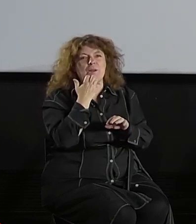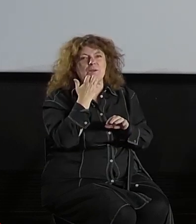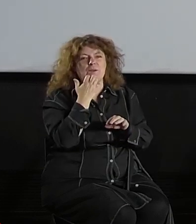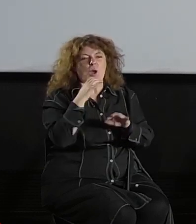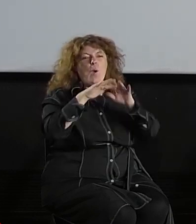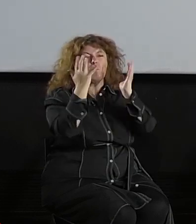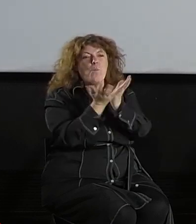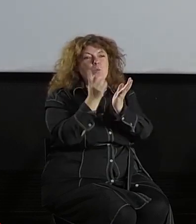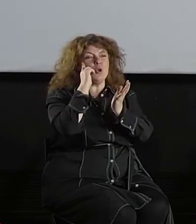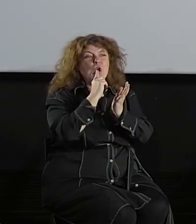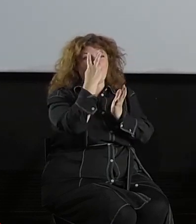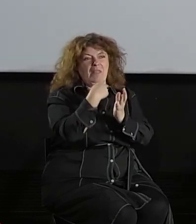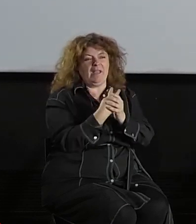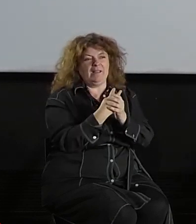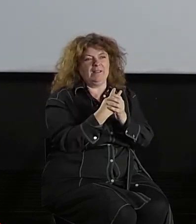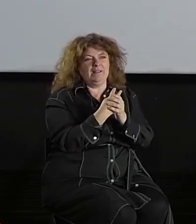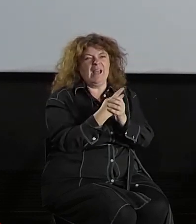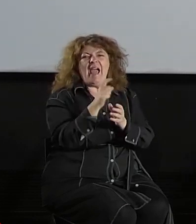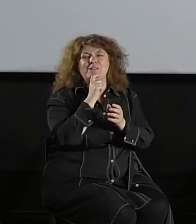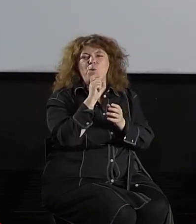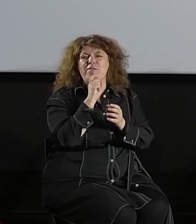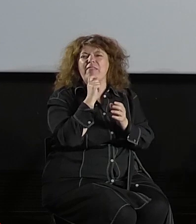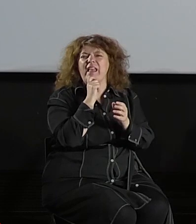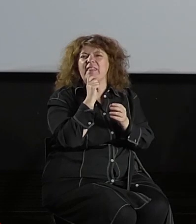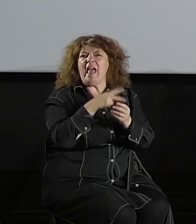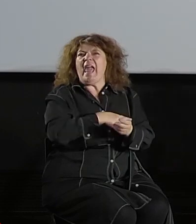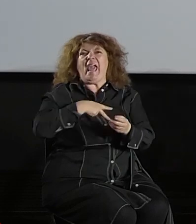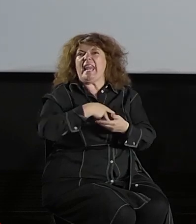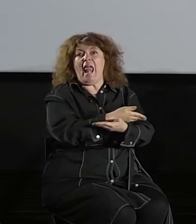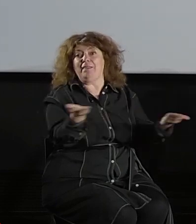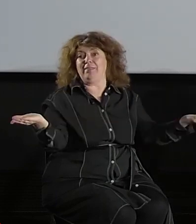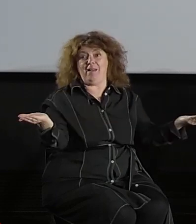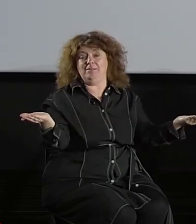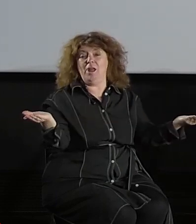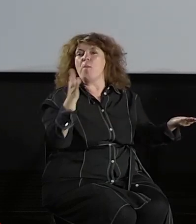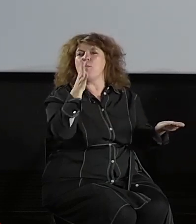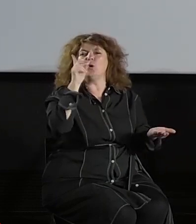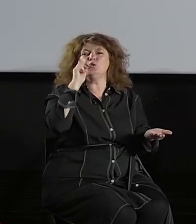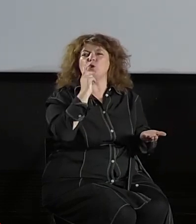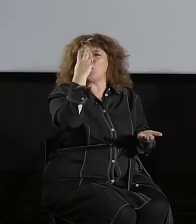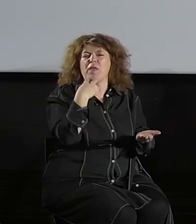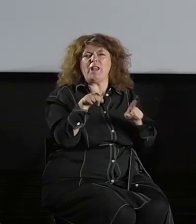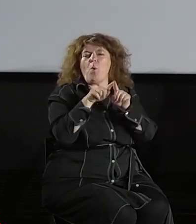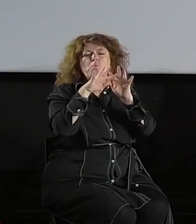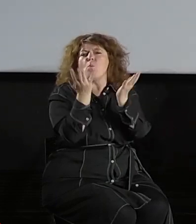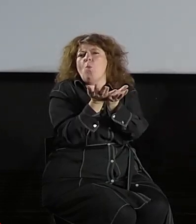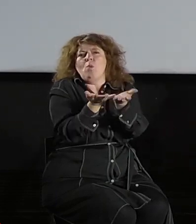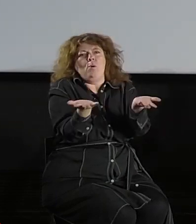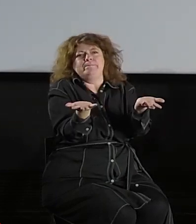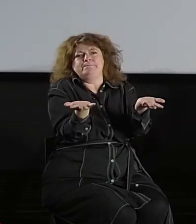sordoceguera es muy difícil generalizar porque la sordoceguera es un mundo super